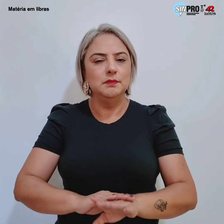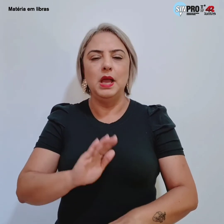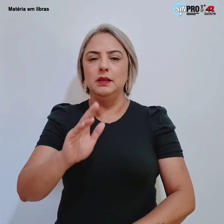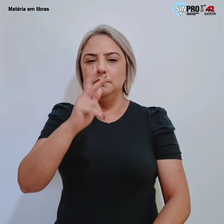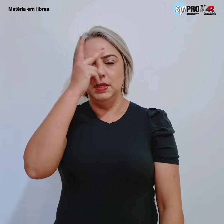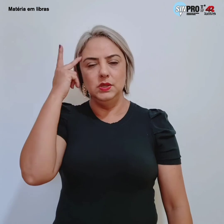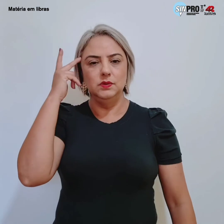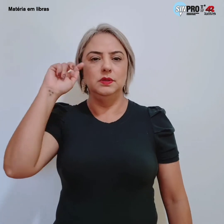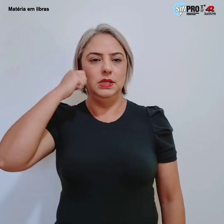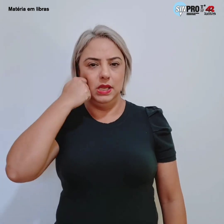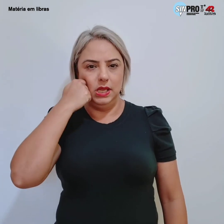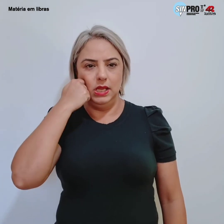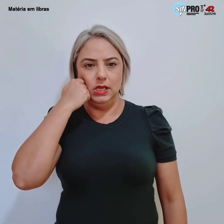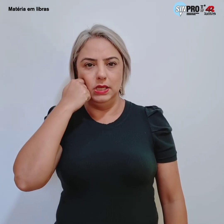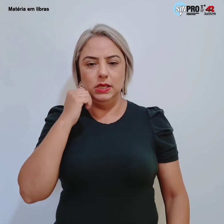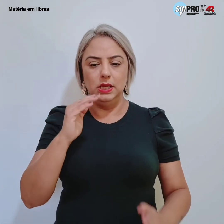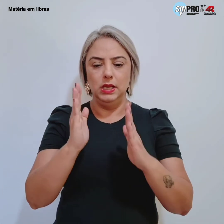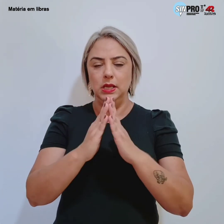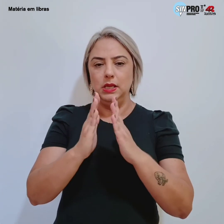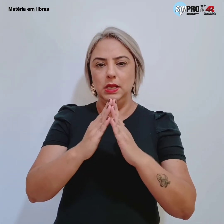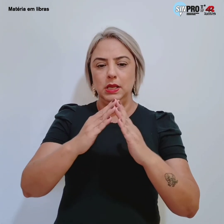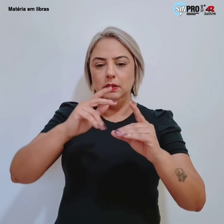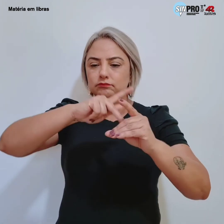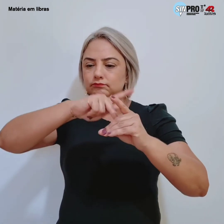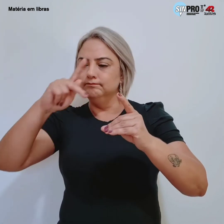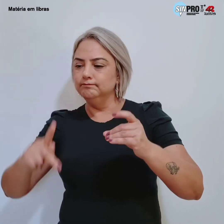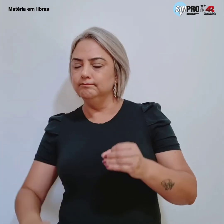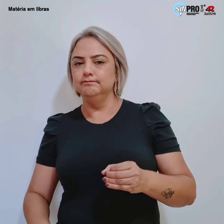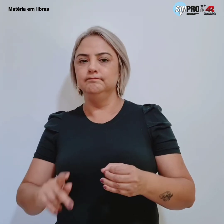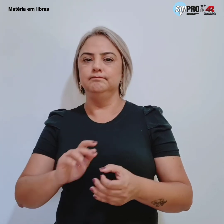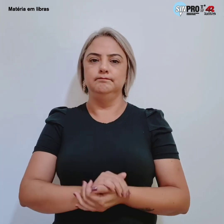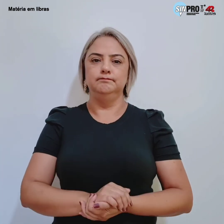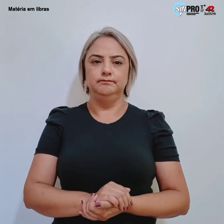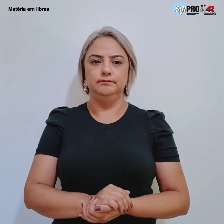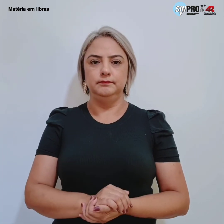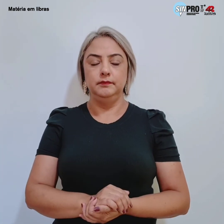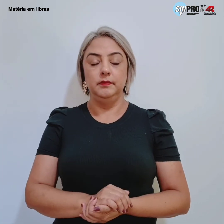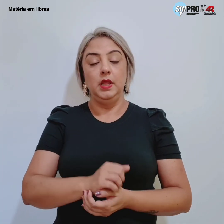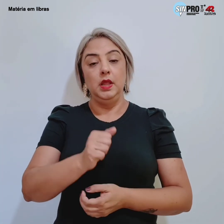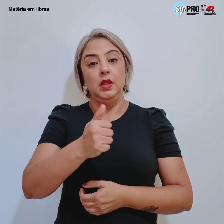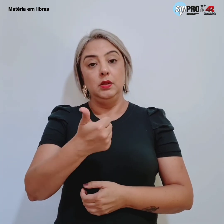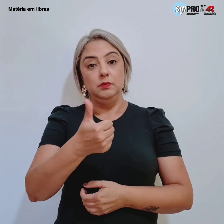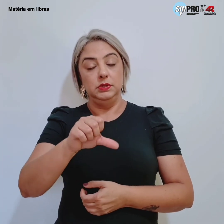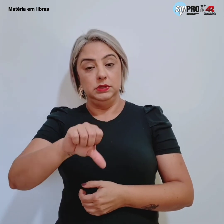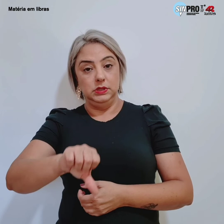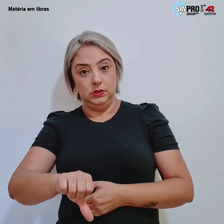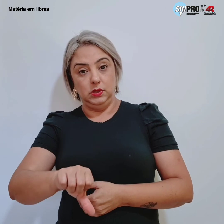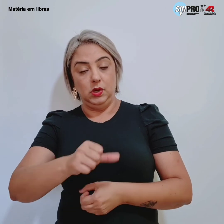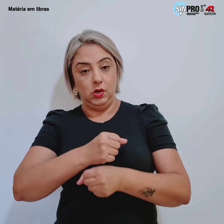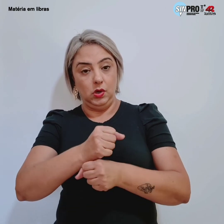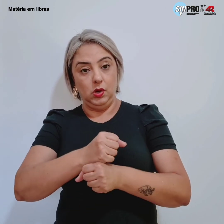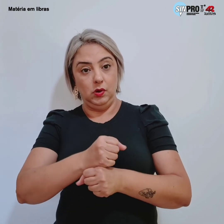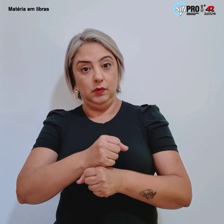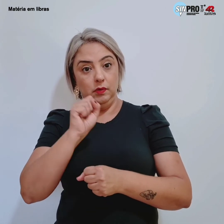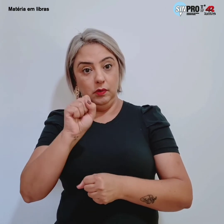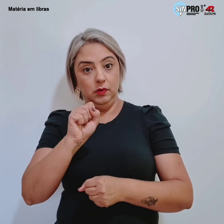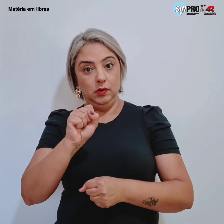sobretudo, pessoas negras e moradoras da periferia. Em 2019, segundo